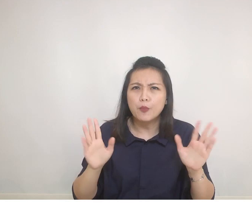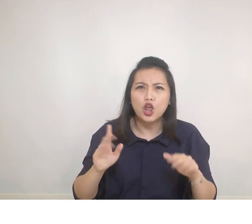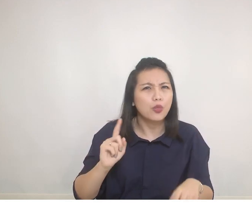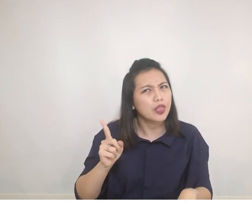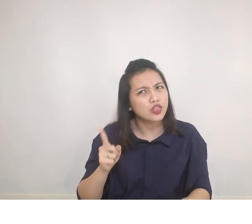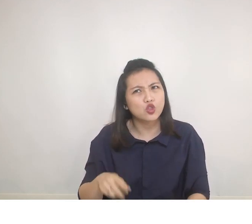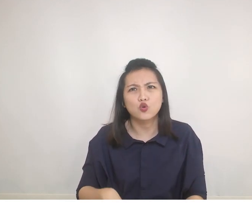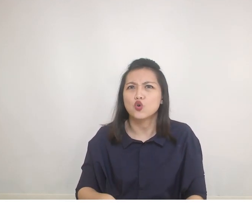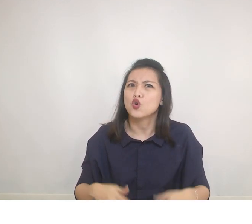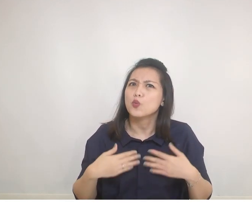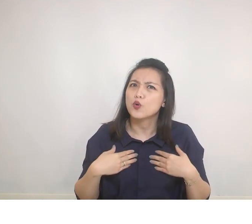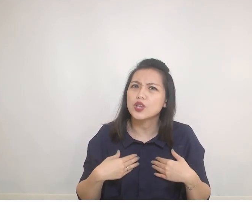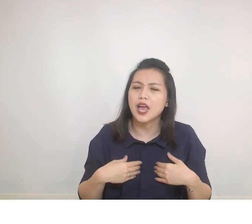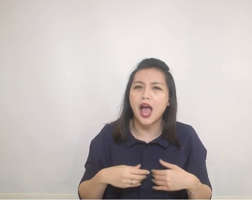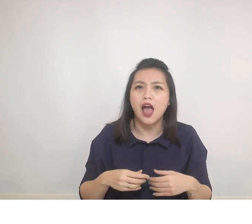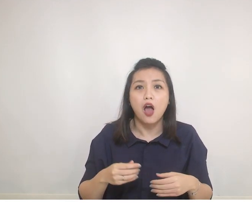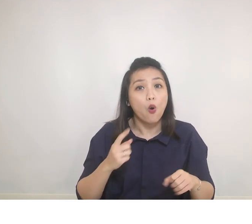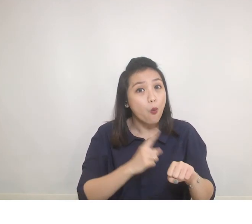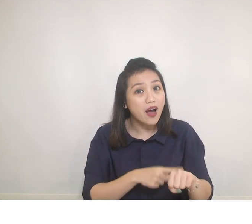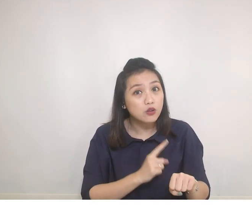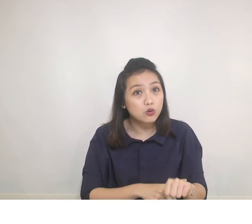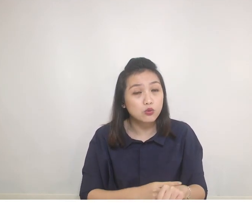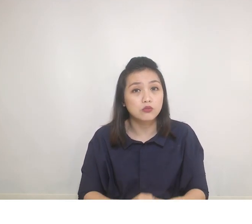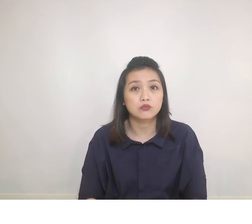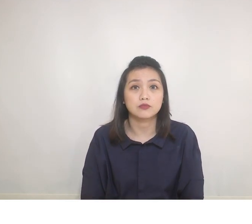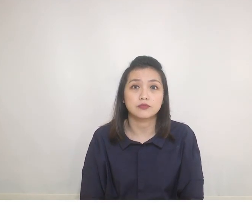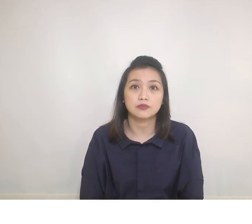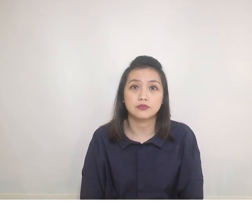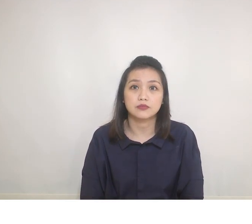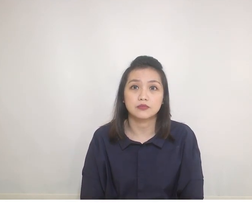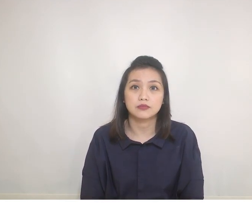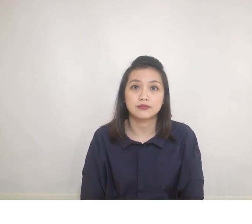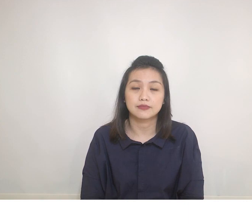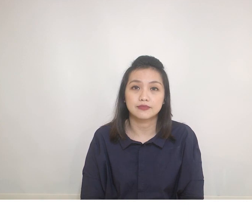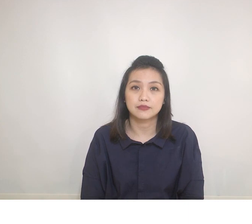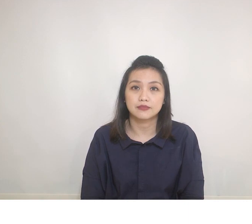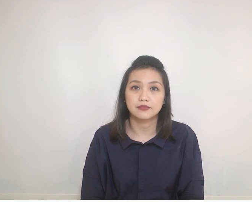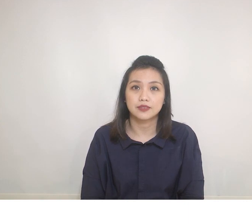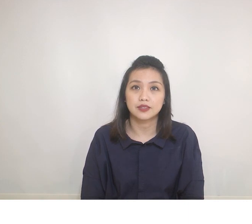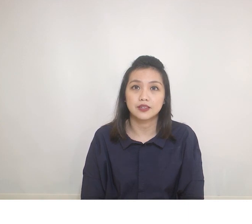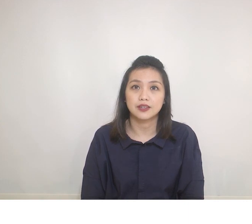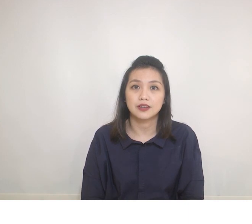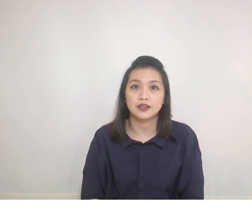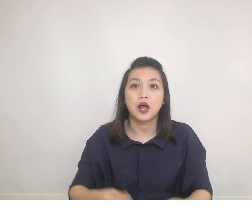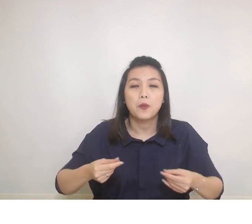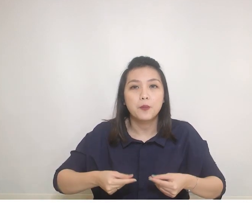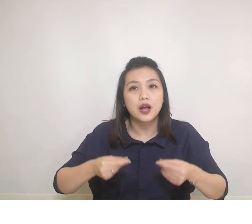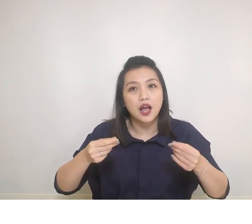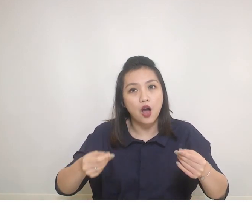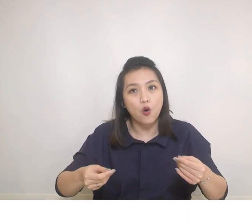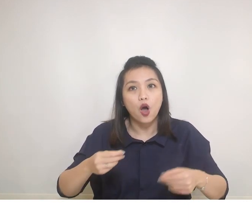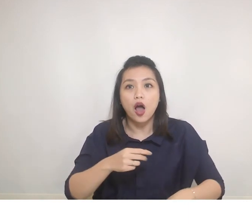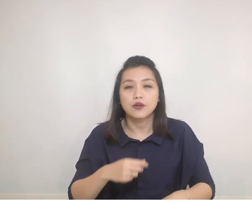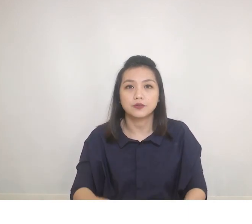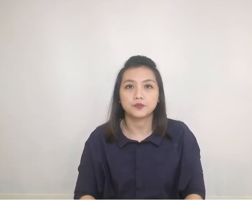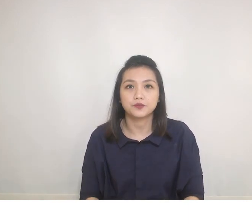saya? Jadi itu dua asumsi menurut saya salah. Makanya saya ngomong, ini kayaknya salah. Anda kayak partai politik. Saya ya waktu